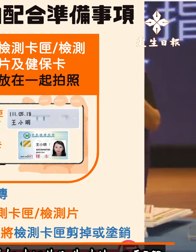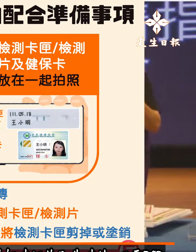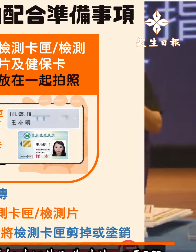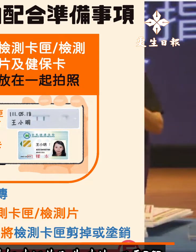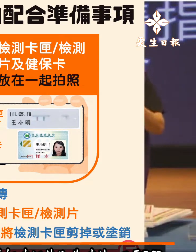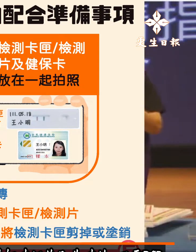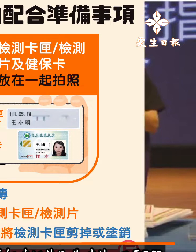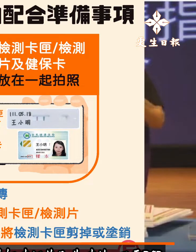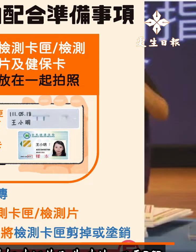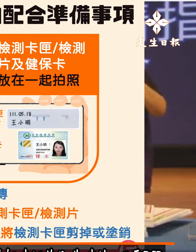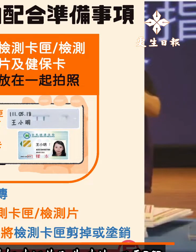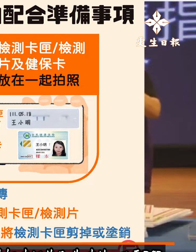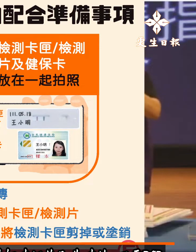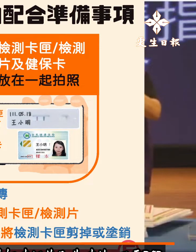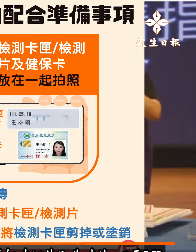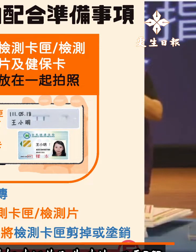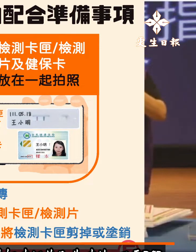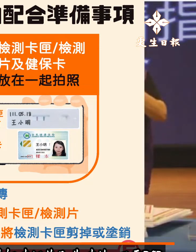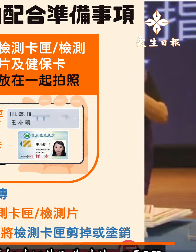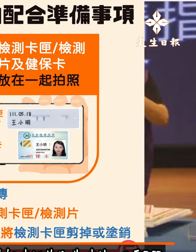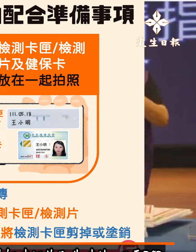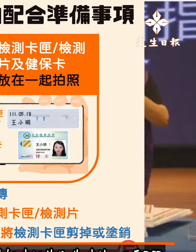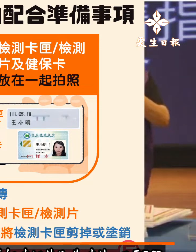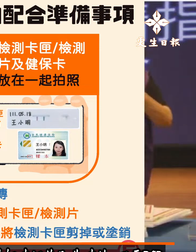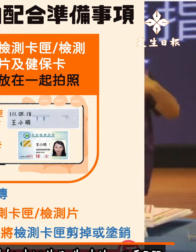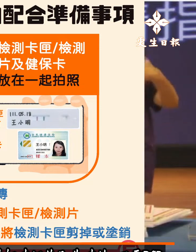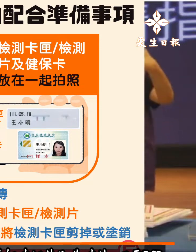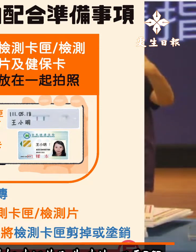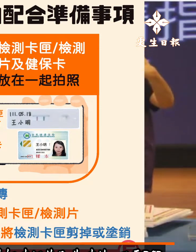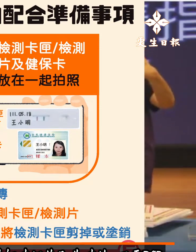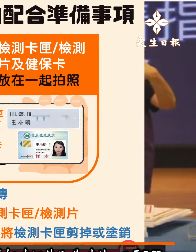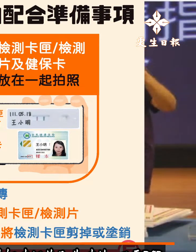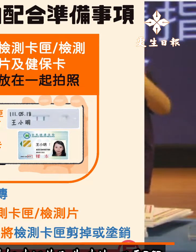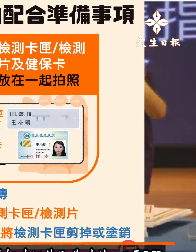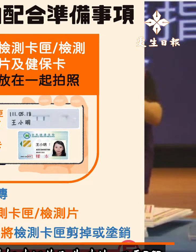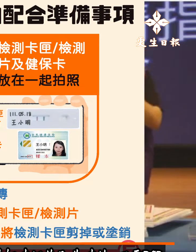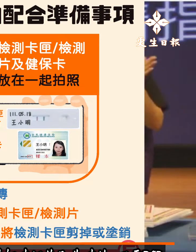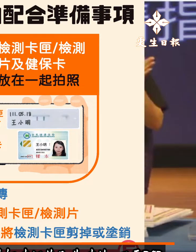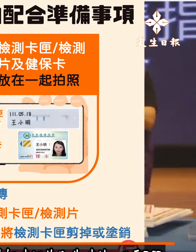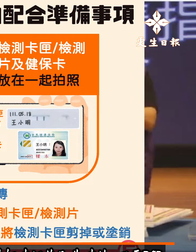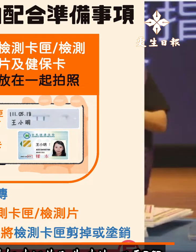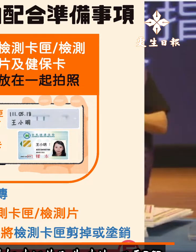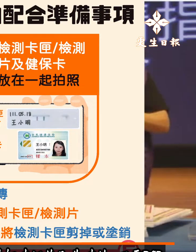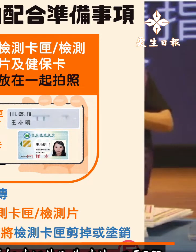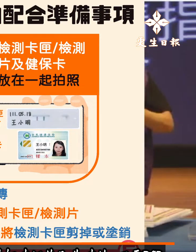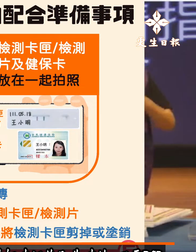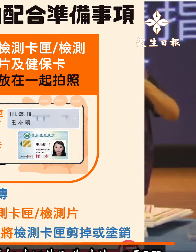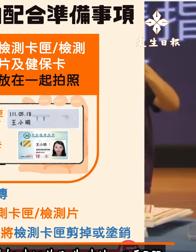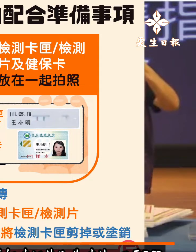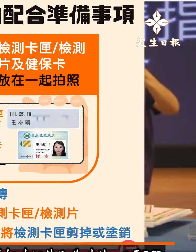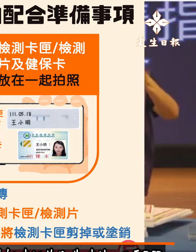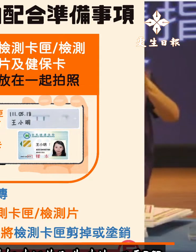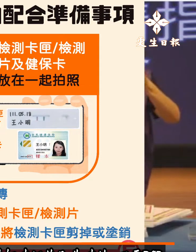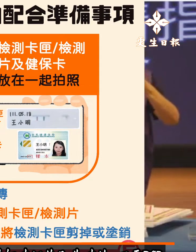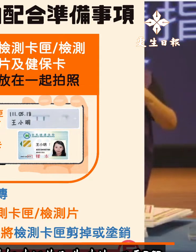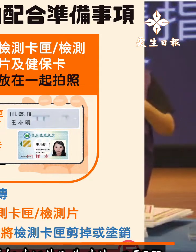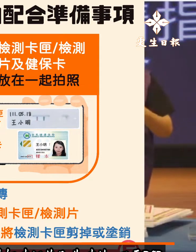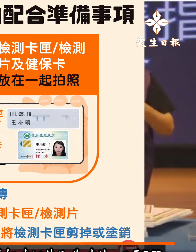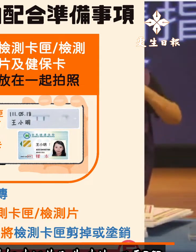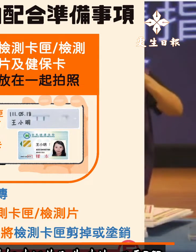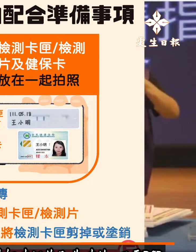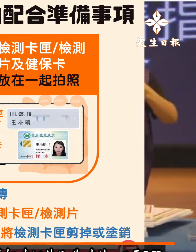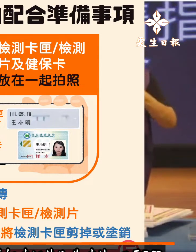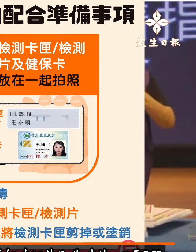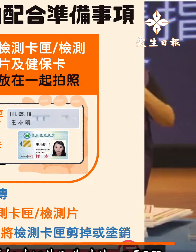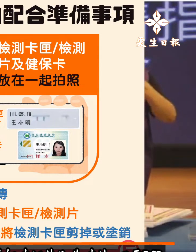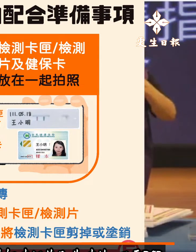距视讯的话，都要准备两样东西。第一个就是我们的检测卡夹，就是两条杠